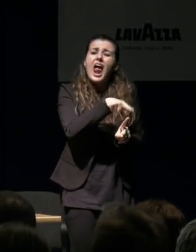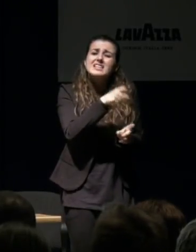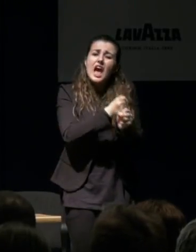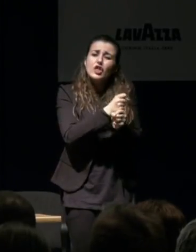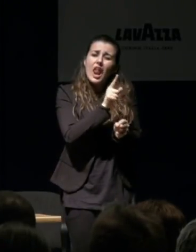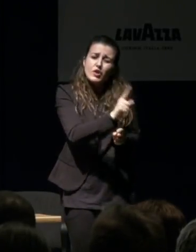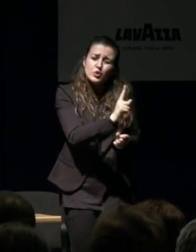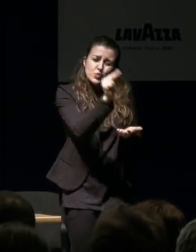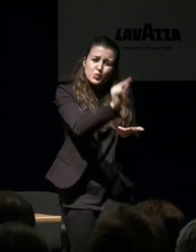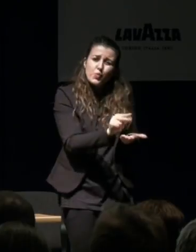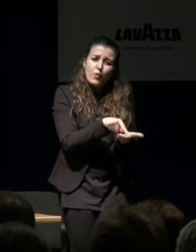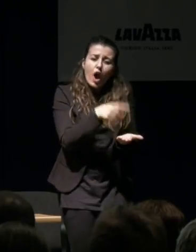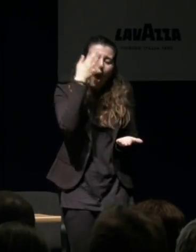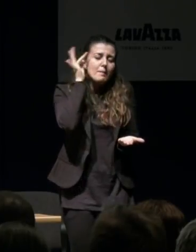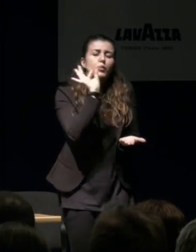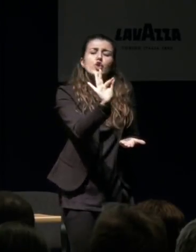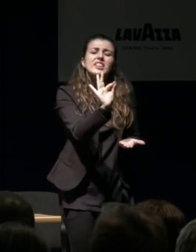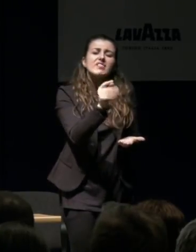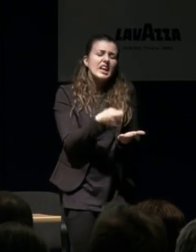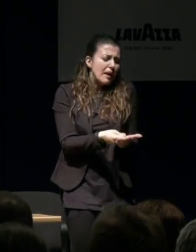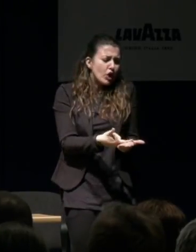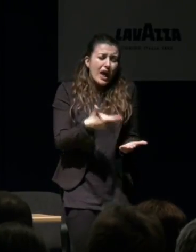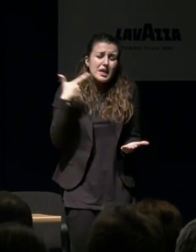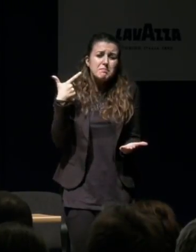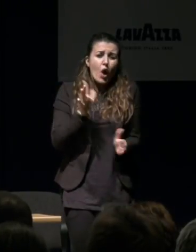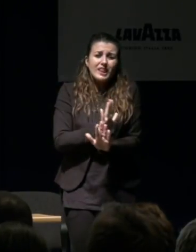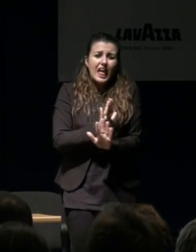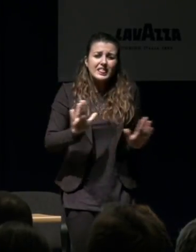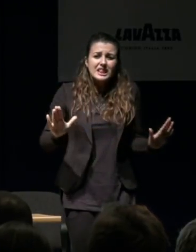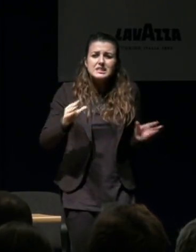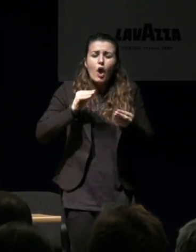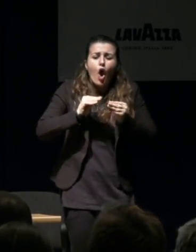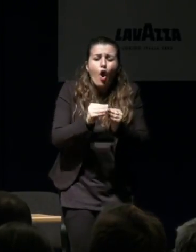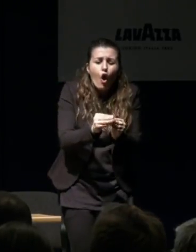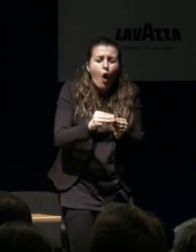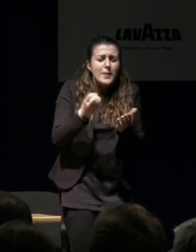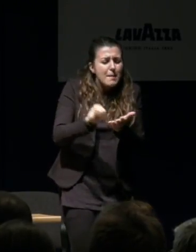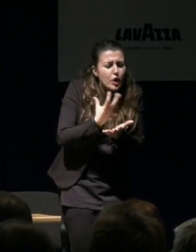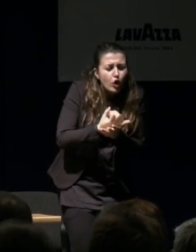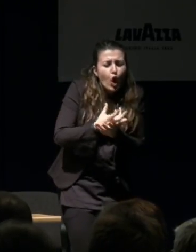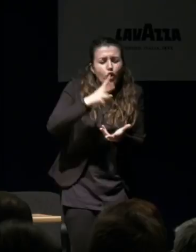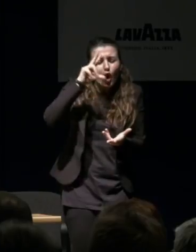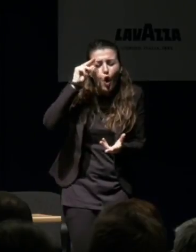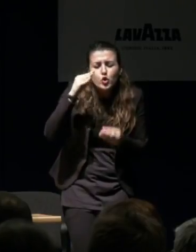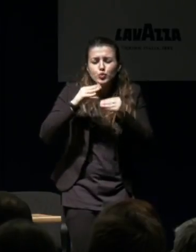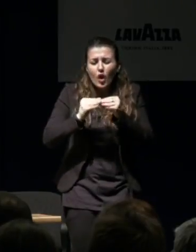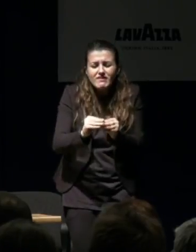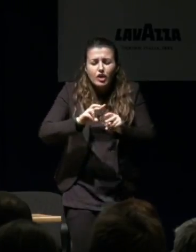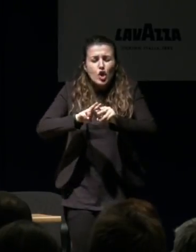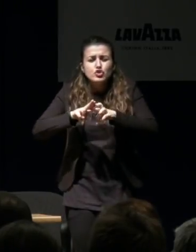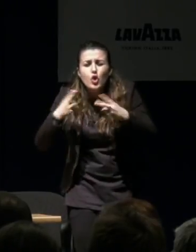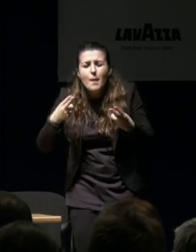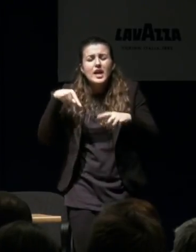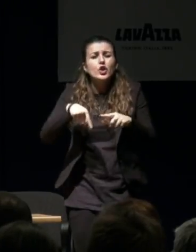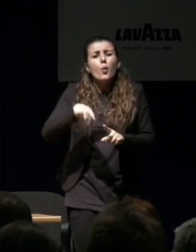opere di alessandro come un punto di riferimento importante di ciò che è stato pensato prodotto conosciuto scoperto